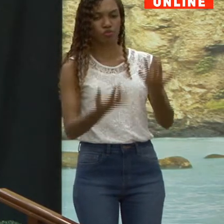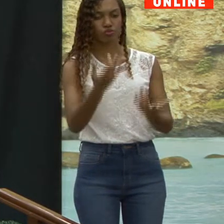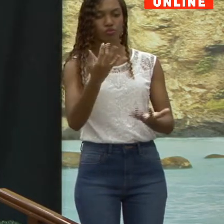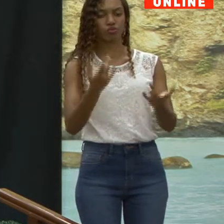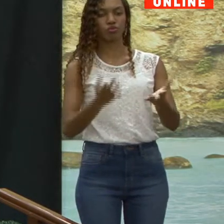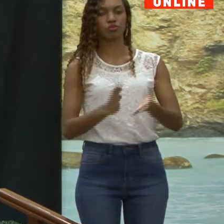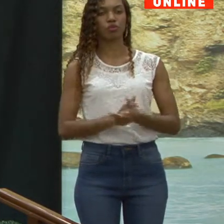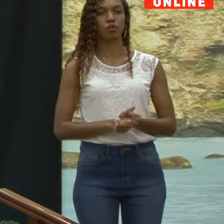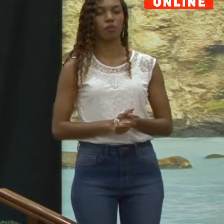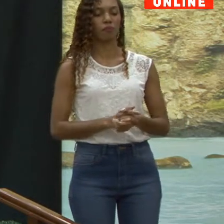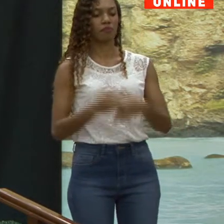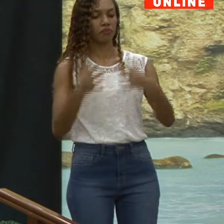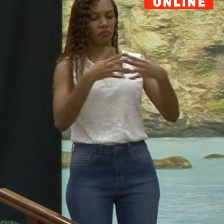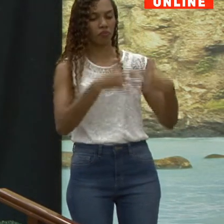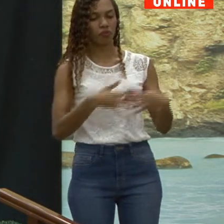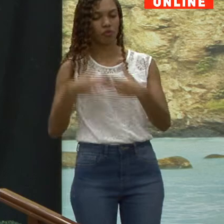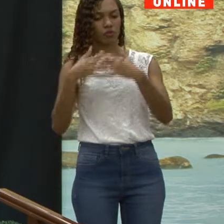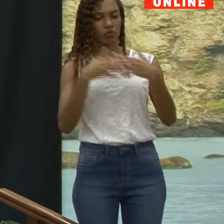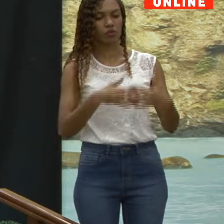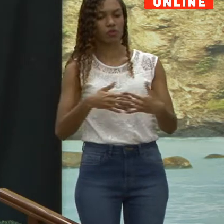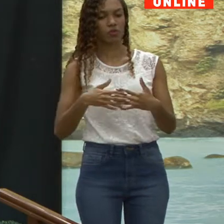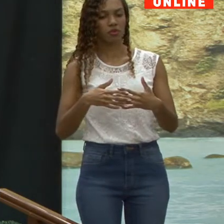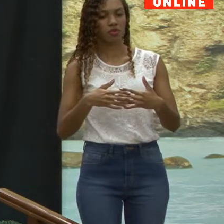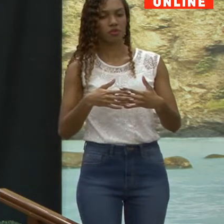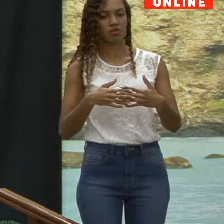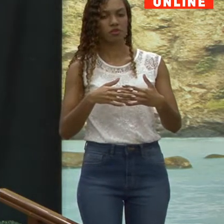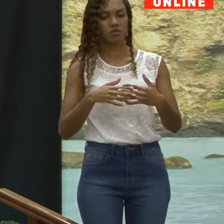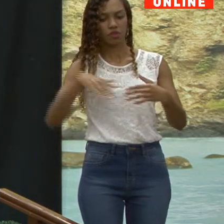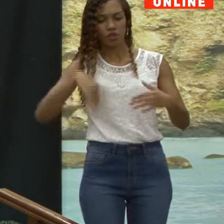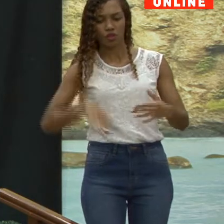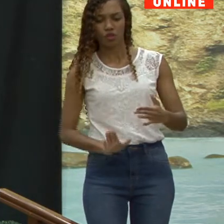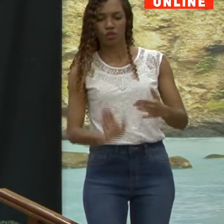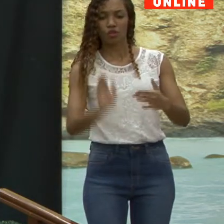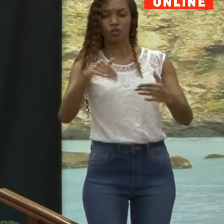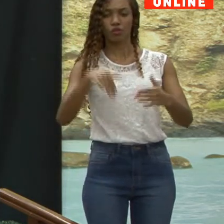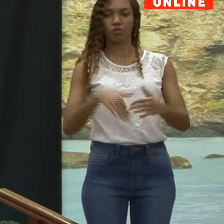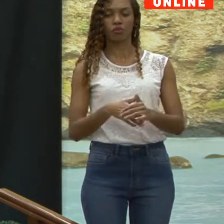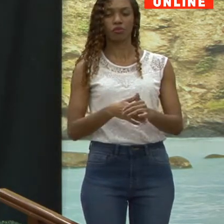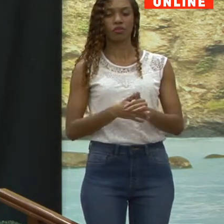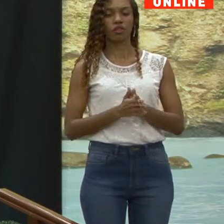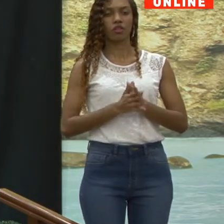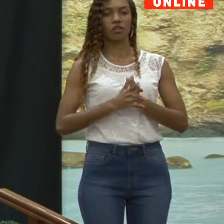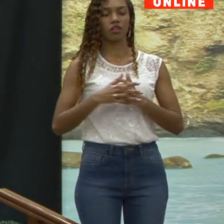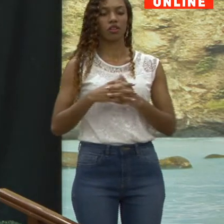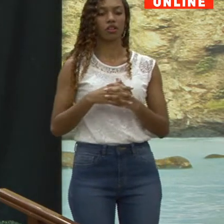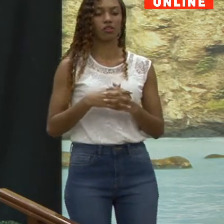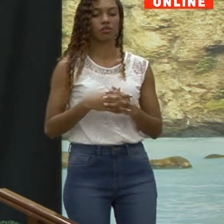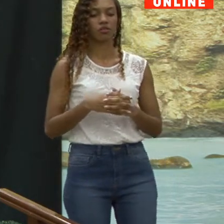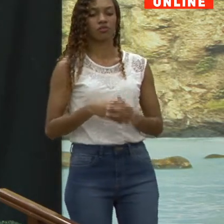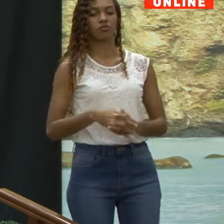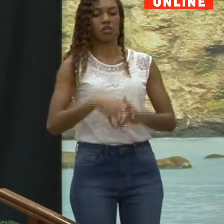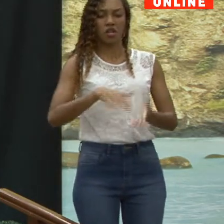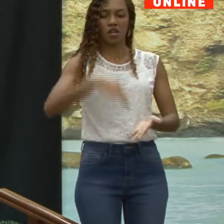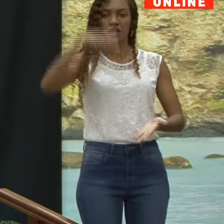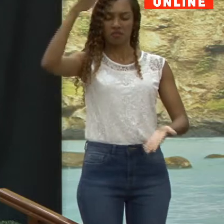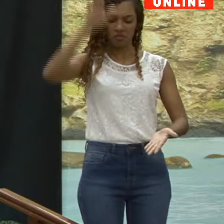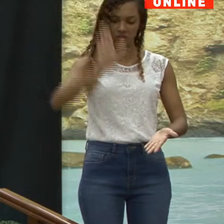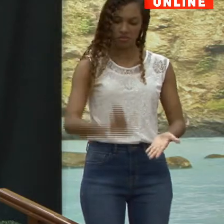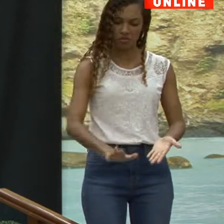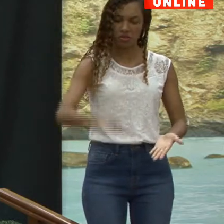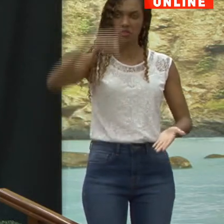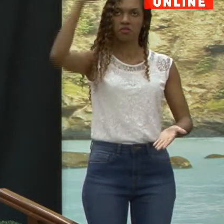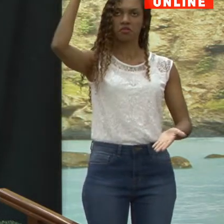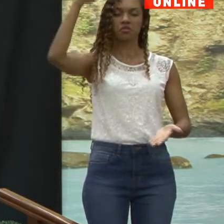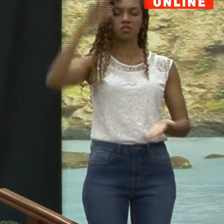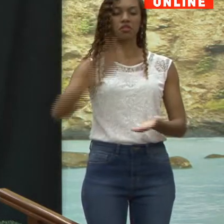Então, quando o caminhão passa de um buraco, a carroceria sacode, arria e levanta, arria e levanta, arria e levanta. E